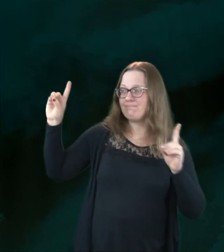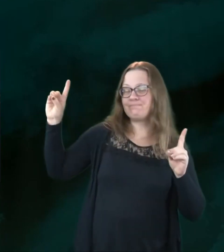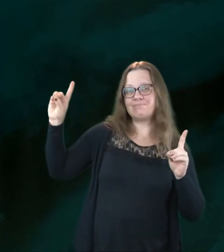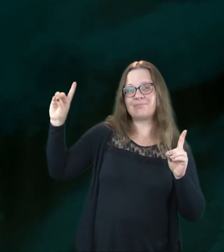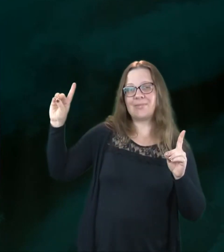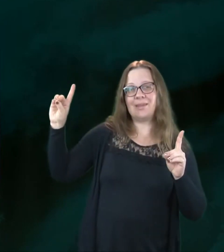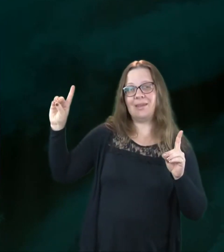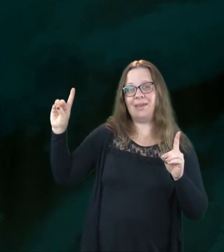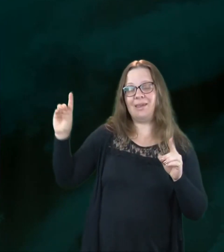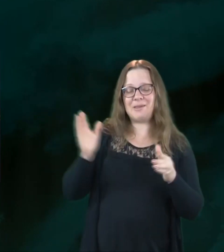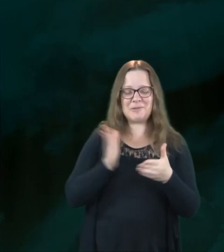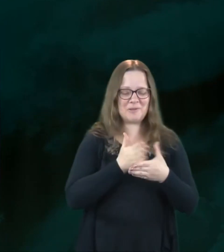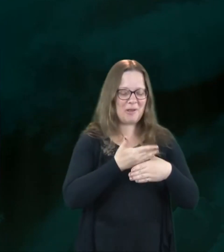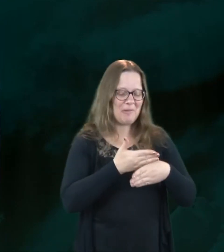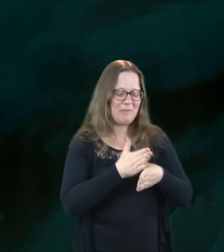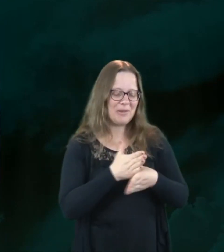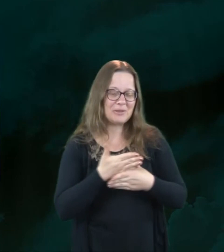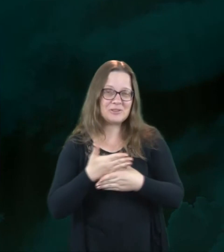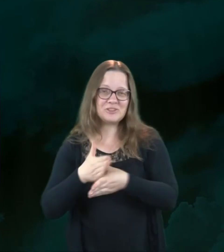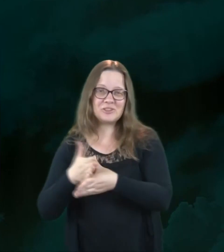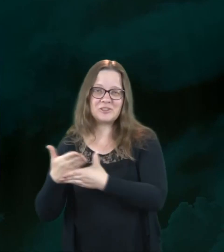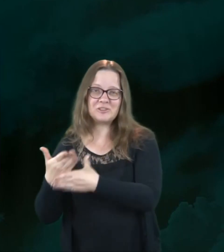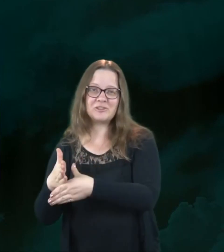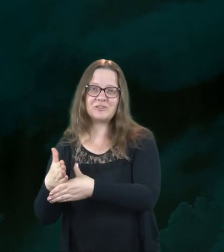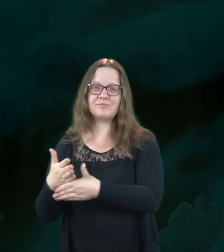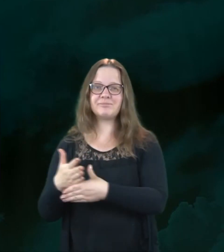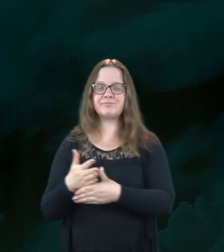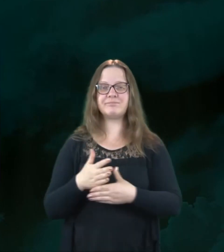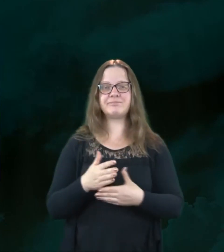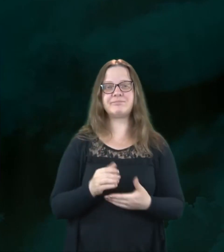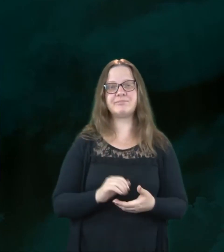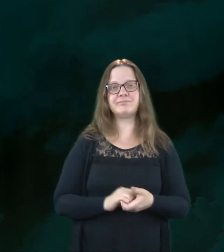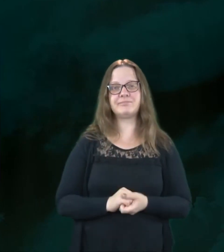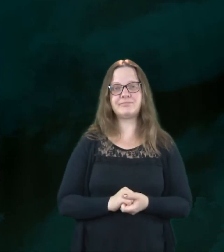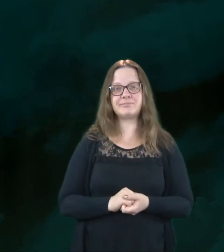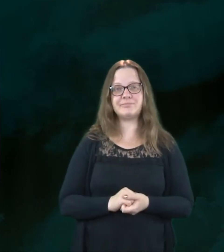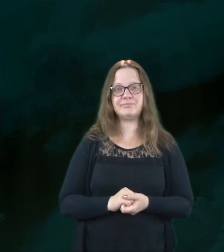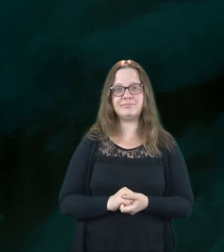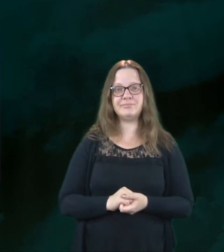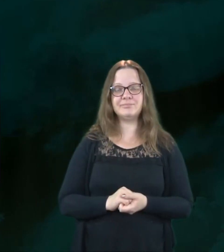uma tragédia a vida desse homem. Portanto, irmãos,